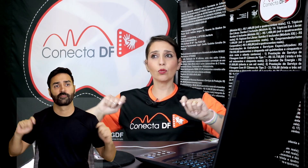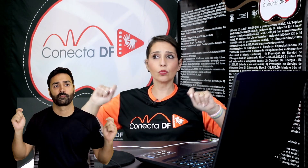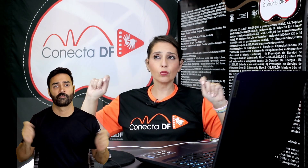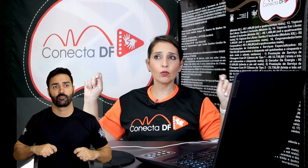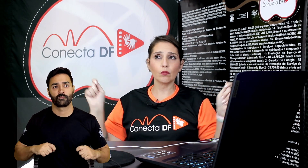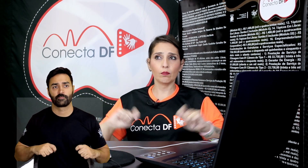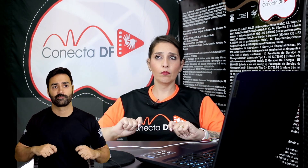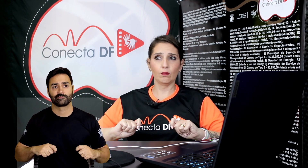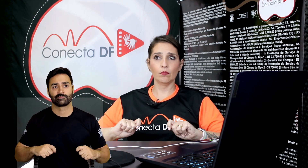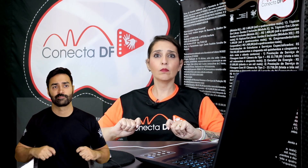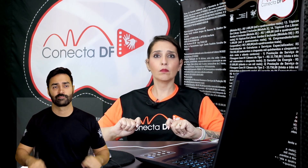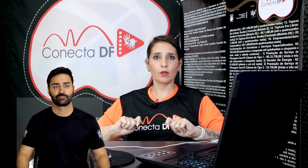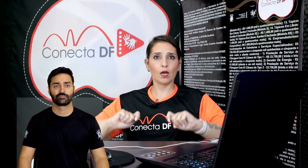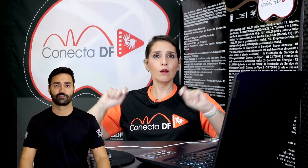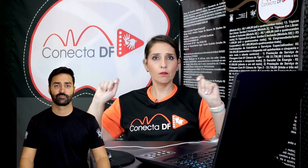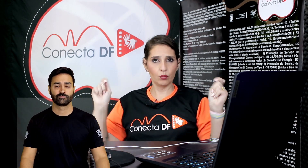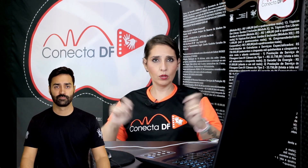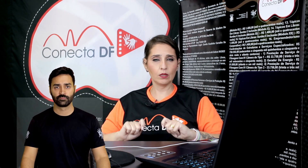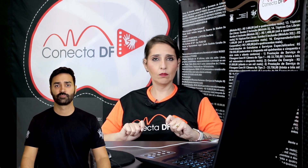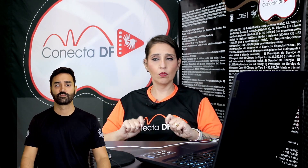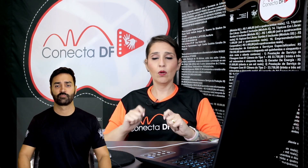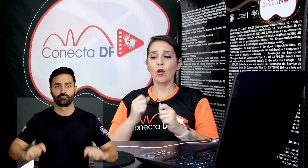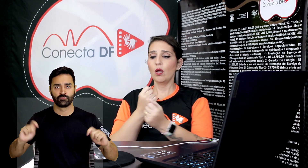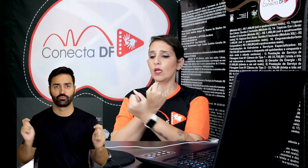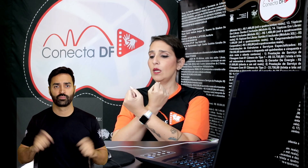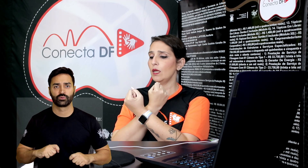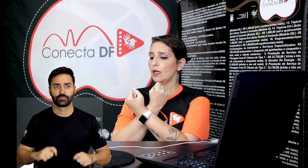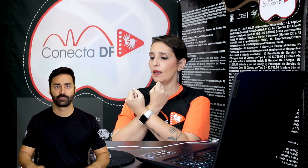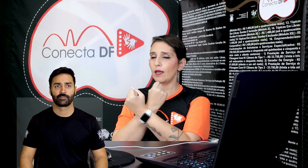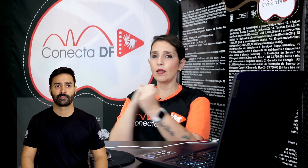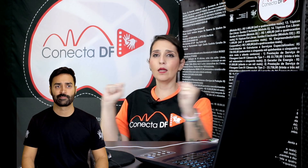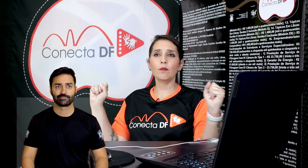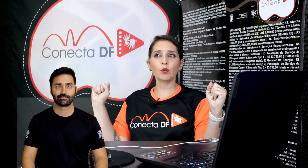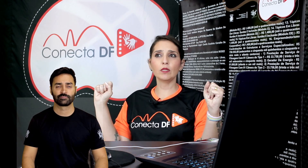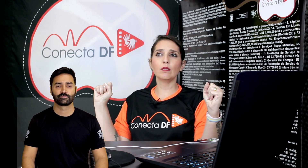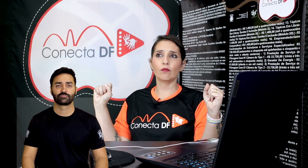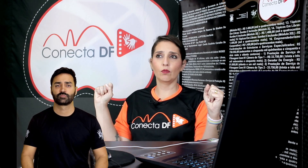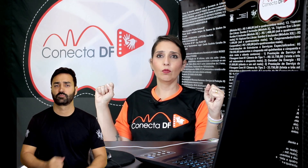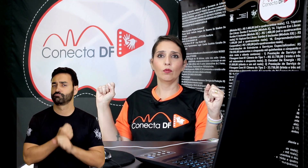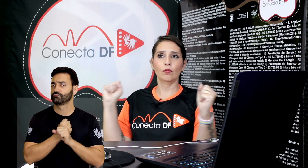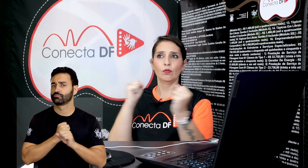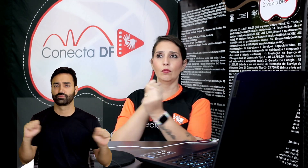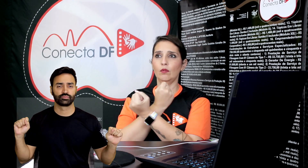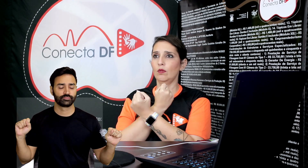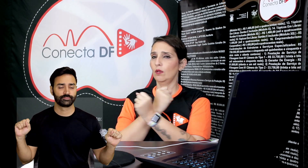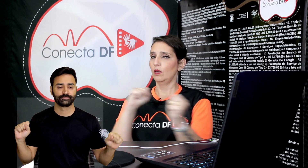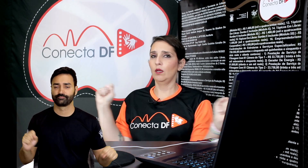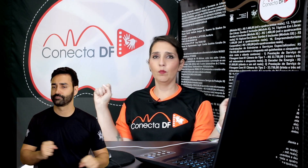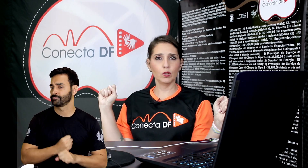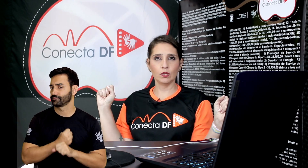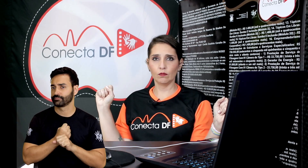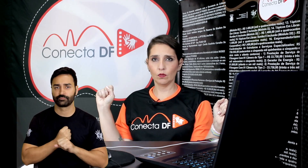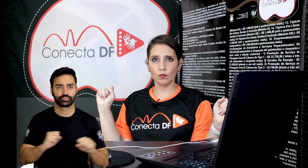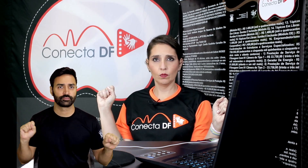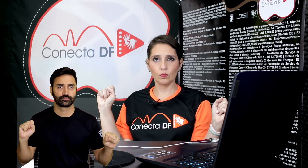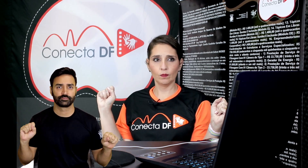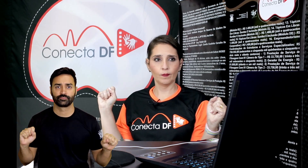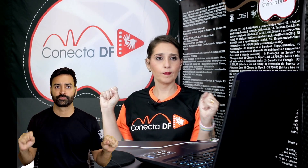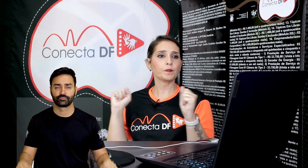braço todo, tá? Possível. E impossível.